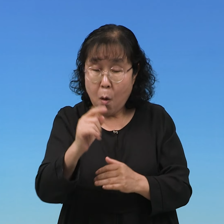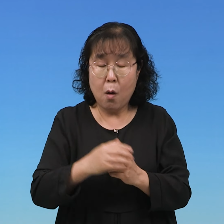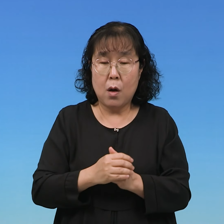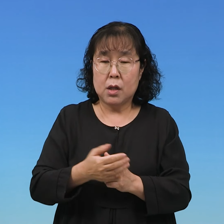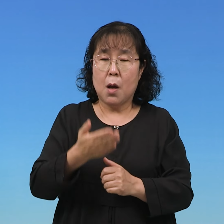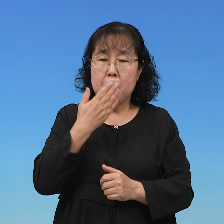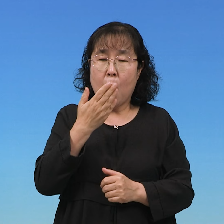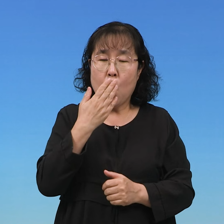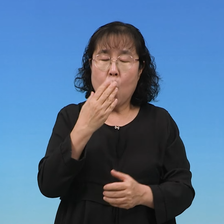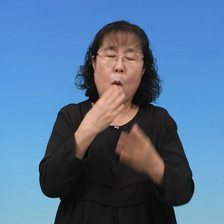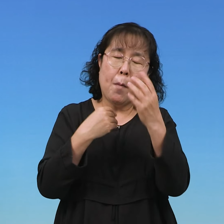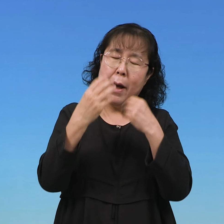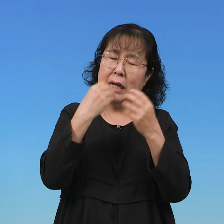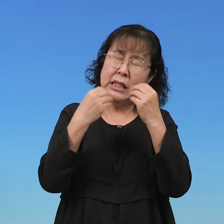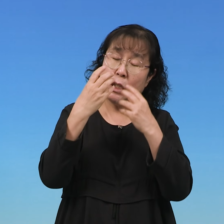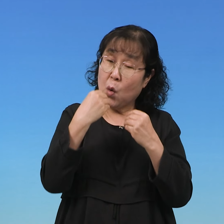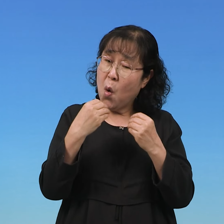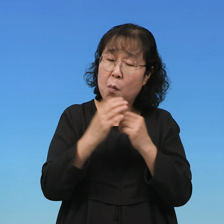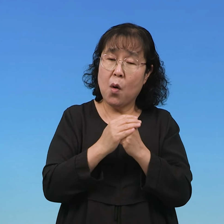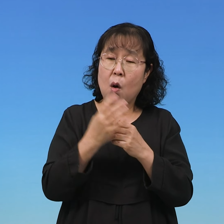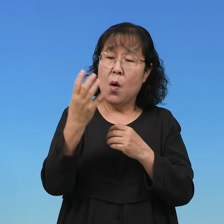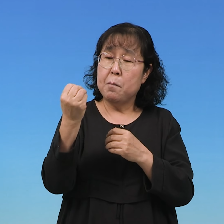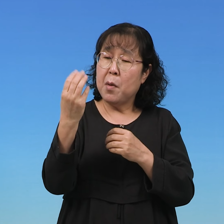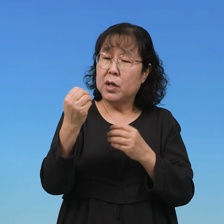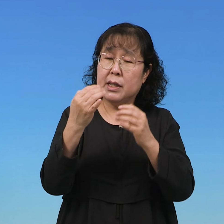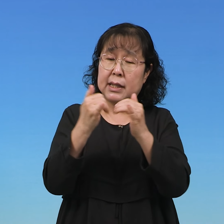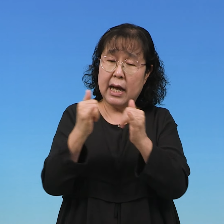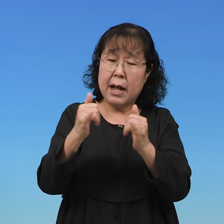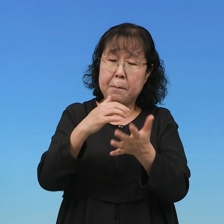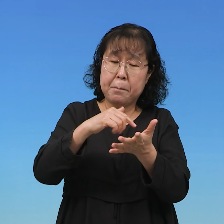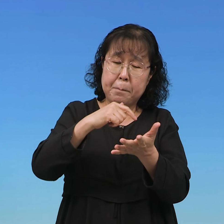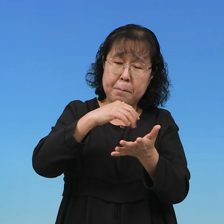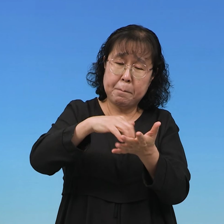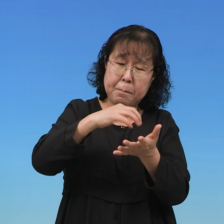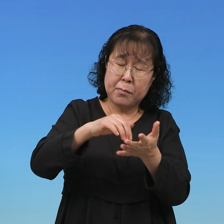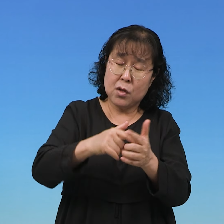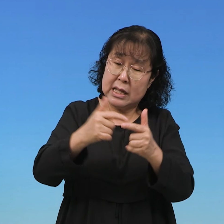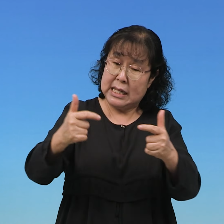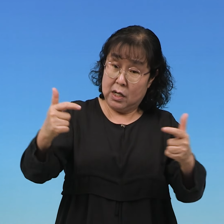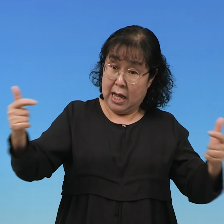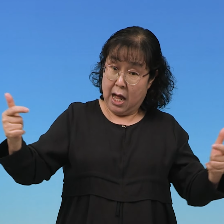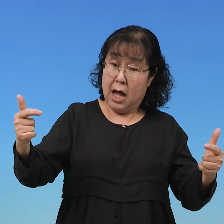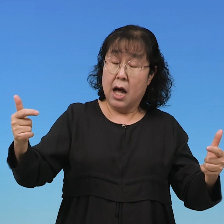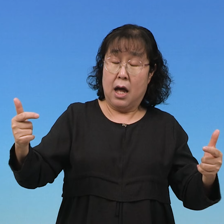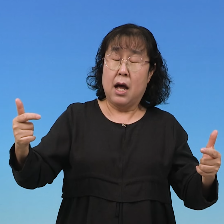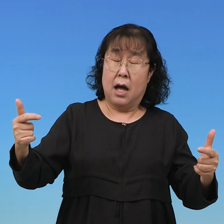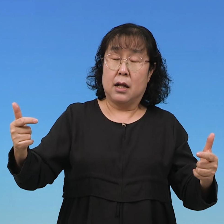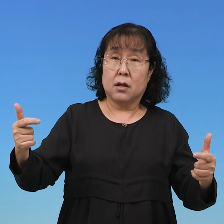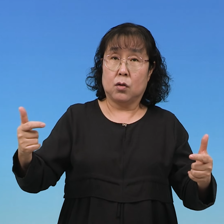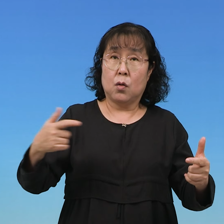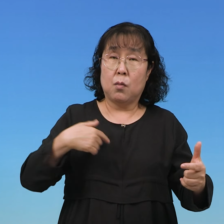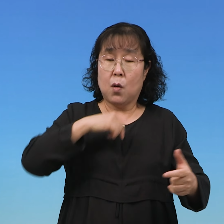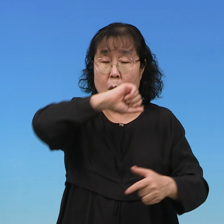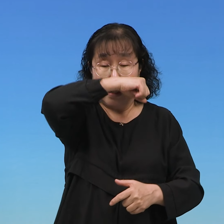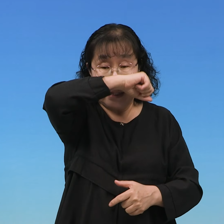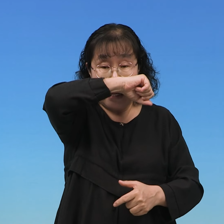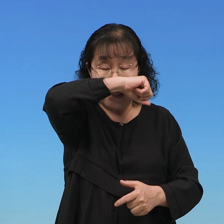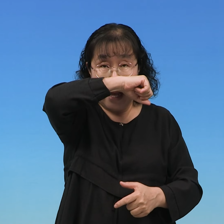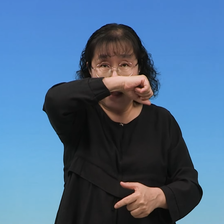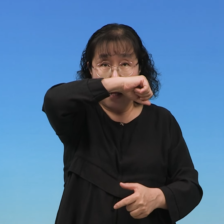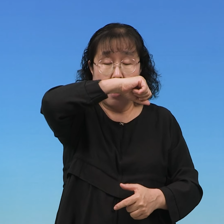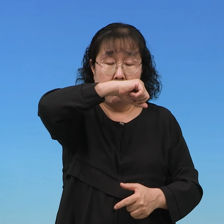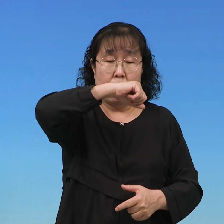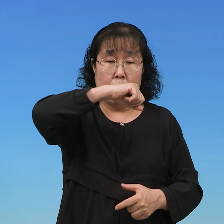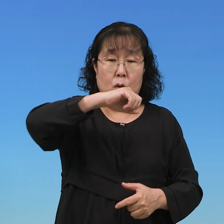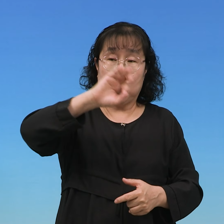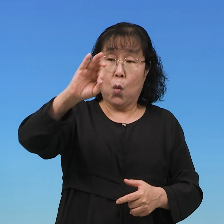마시고 동사무소 인생, 동사무소 목회 얼마나 모이지? 숫자가 그렇게 줄다가 다시 막 채워지네? 예산이 이제 막 걱정